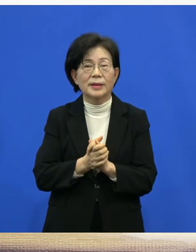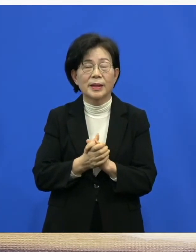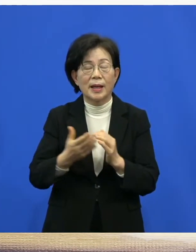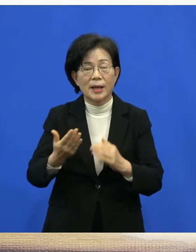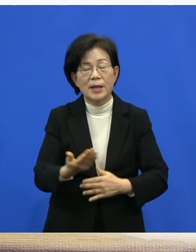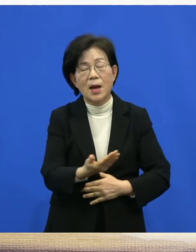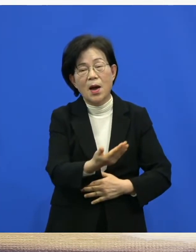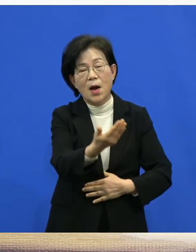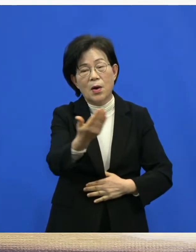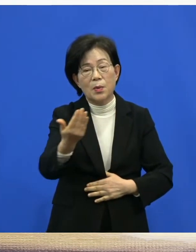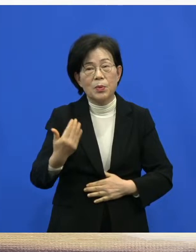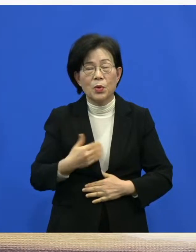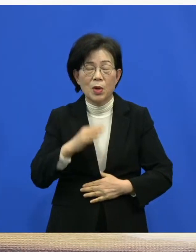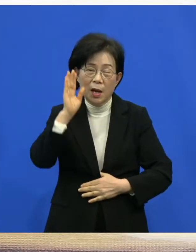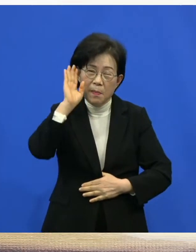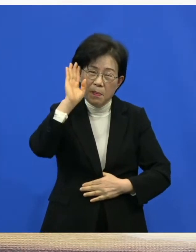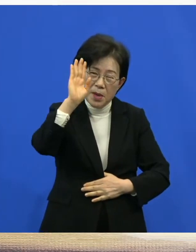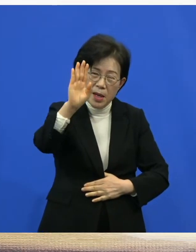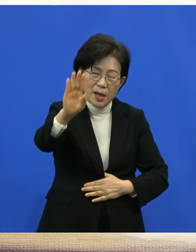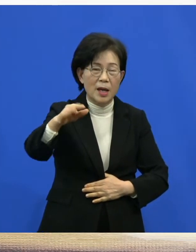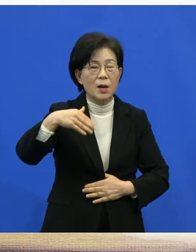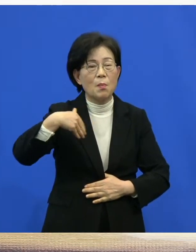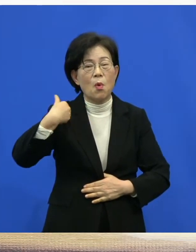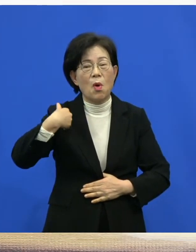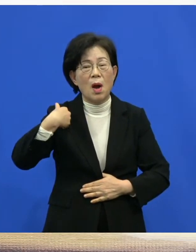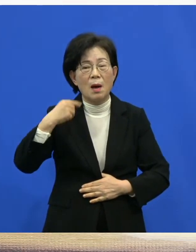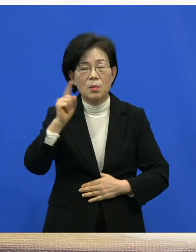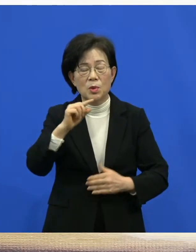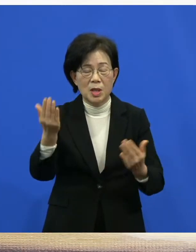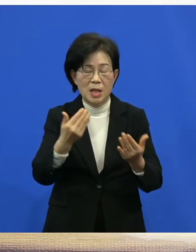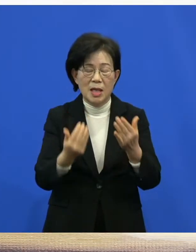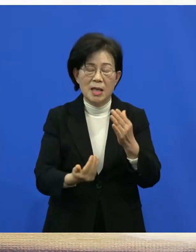사랑하는 성도 여러분, 우리의 미래는 알 수 없습니다. 무슨 일이 일어날지도 몰라요.